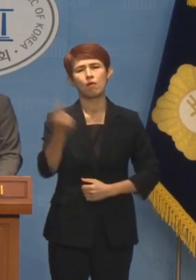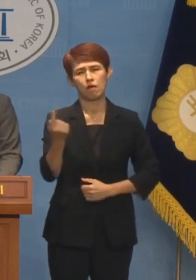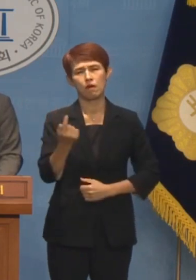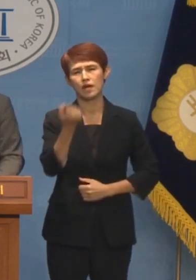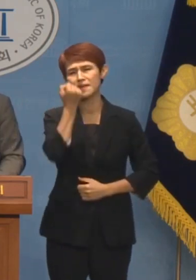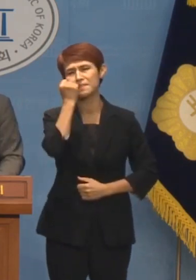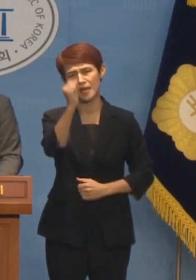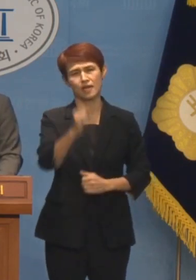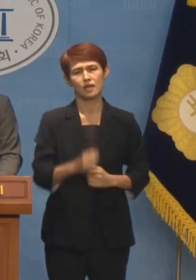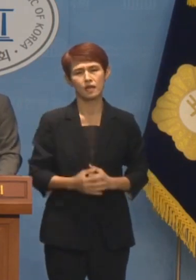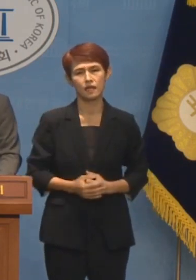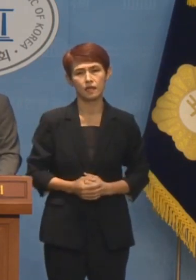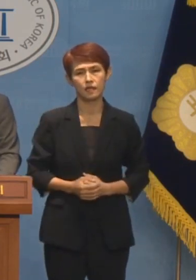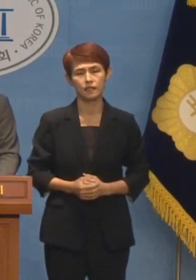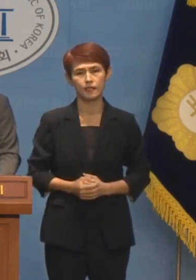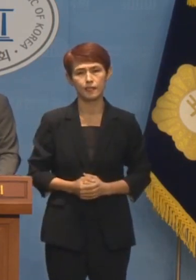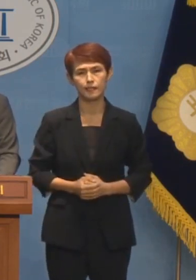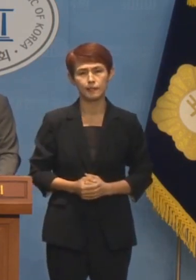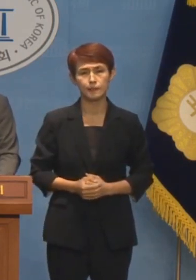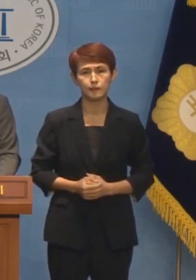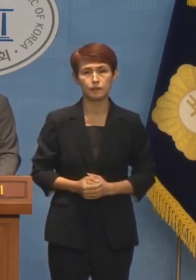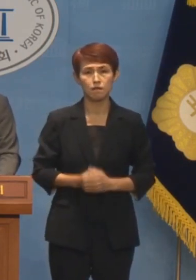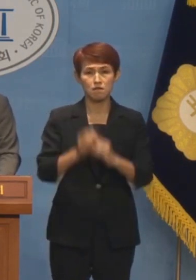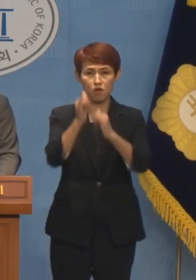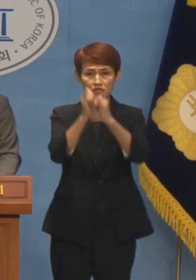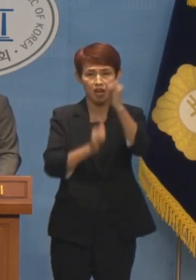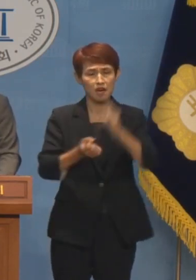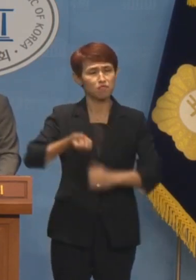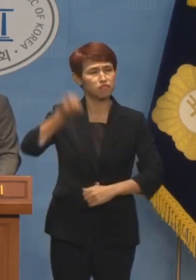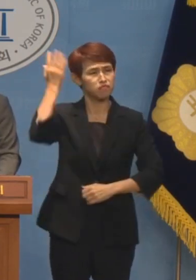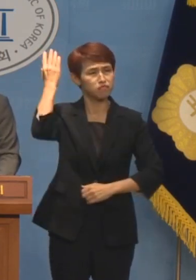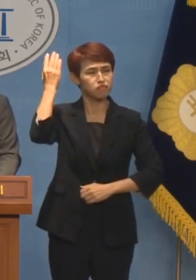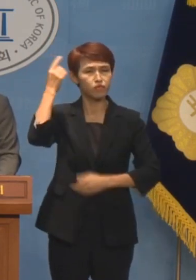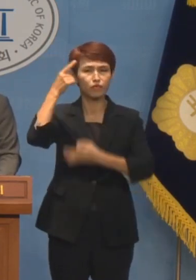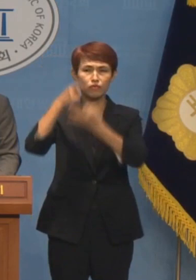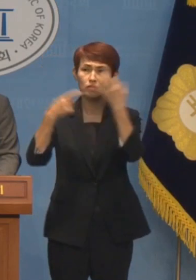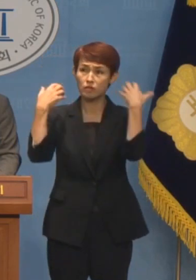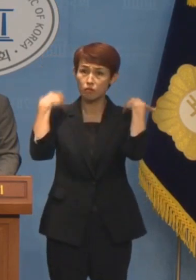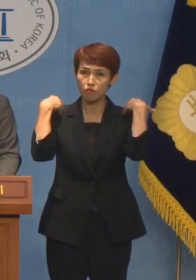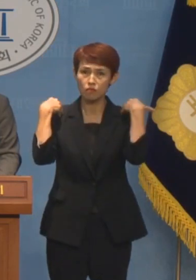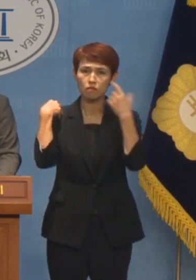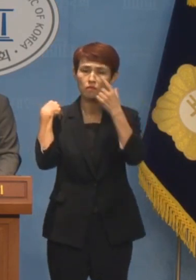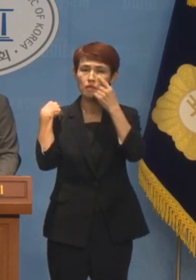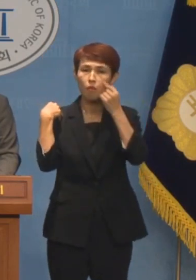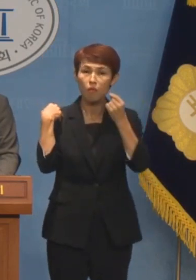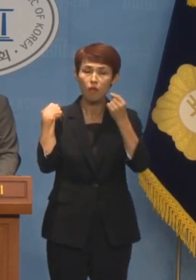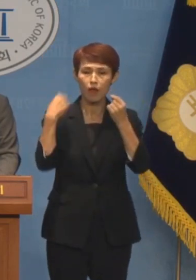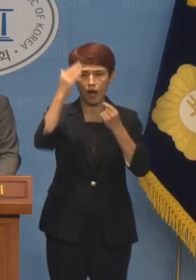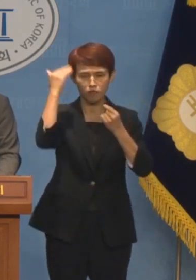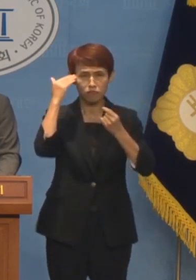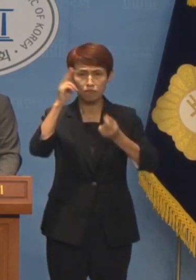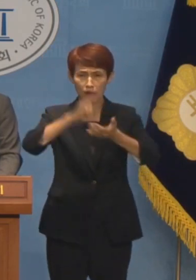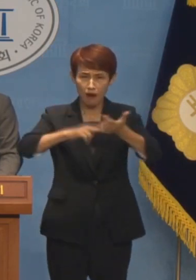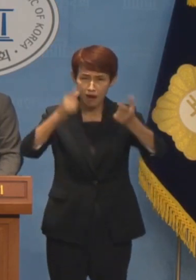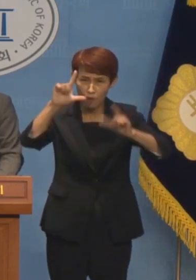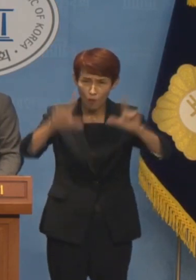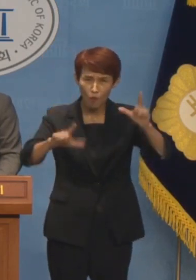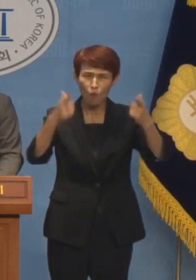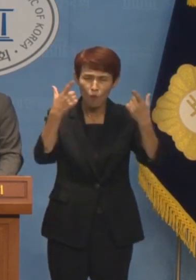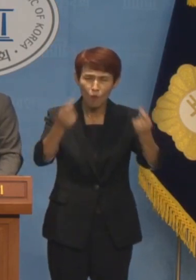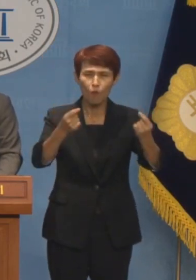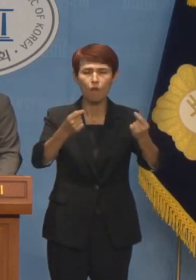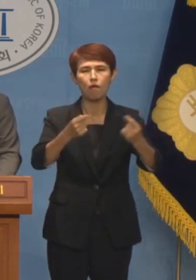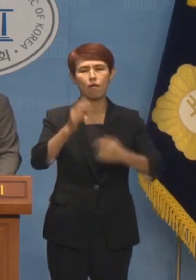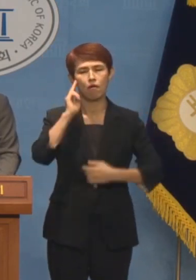되풀이하게 될지 모릅니다. 역사를 잊은 윤석열 정부의 친일 매국 행위가 점입가경입니다.